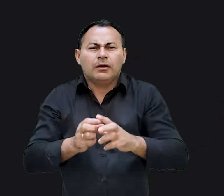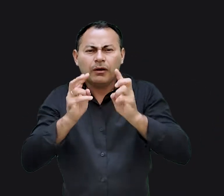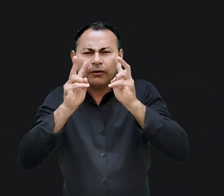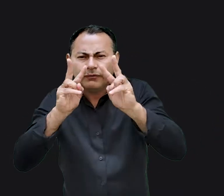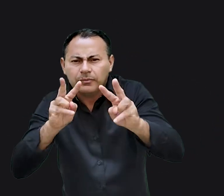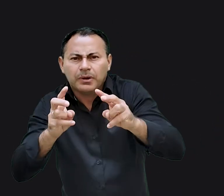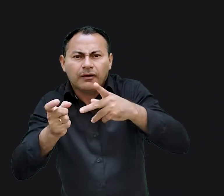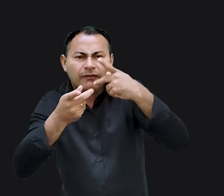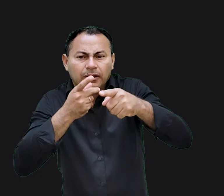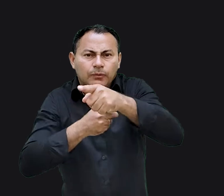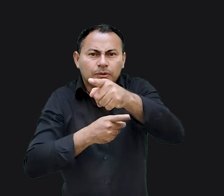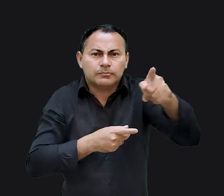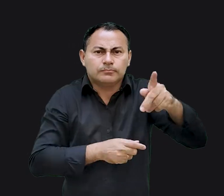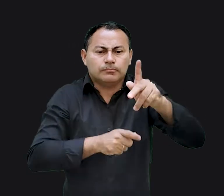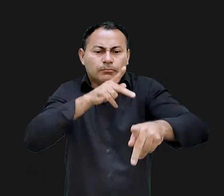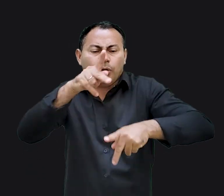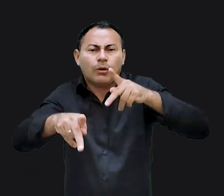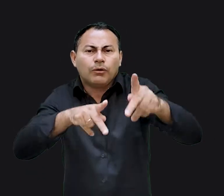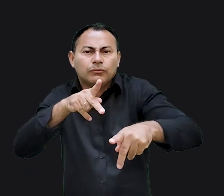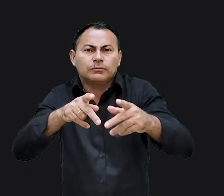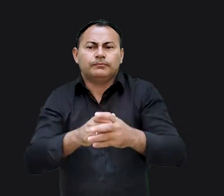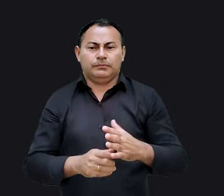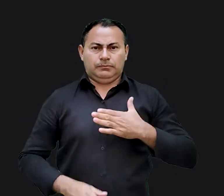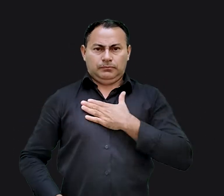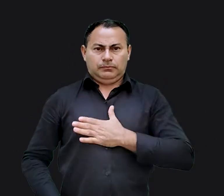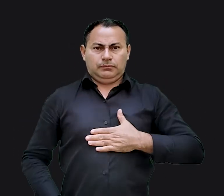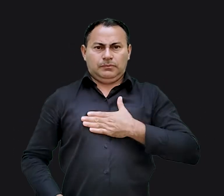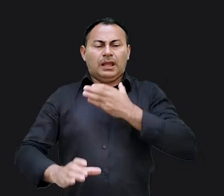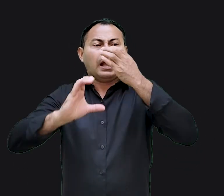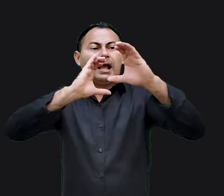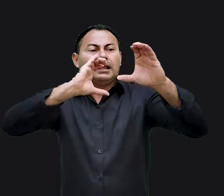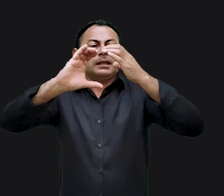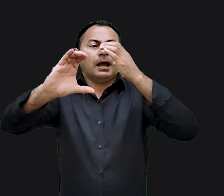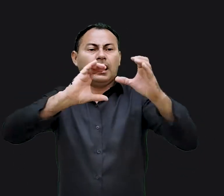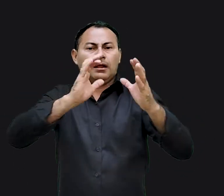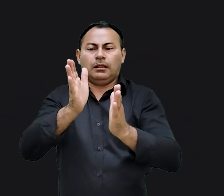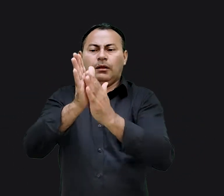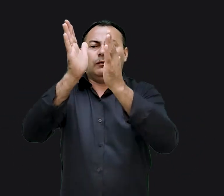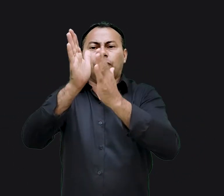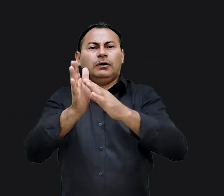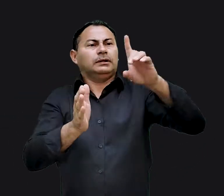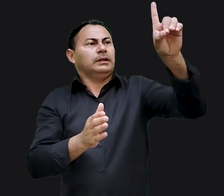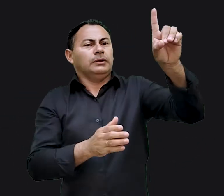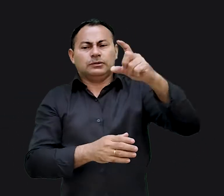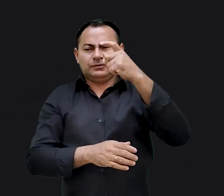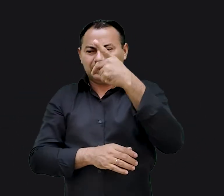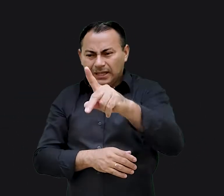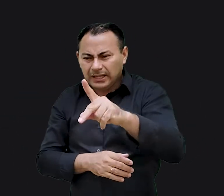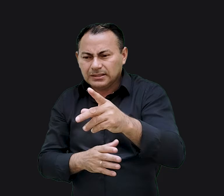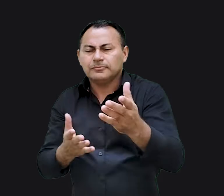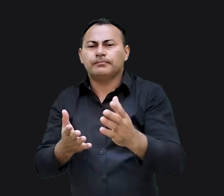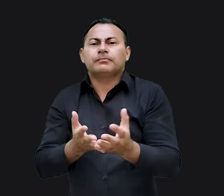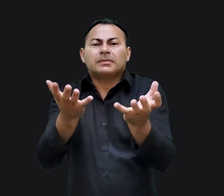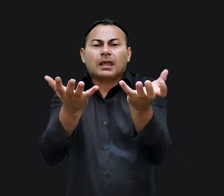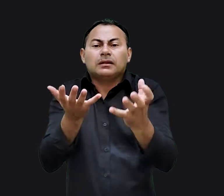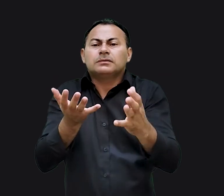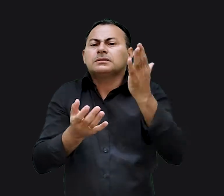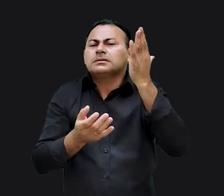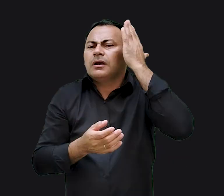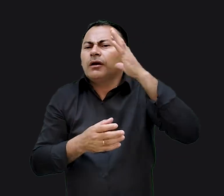seguinte: ouvimos falar que vocês são um povo que gosta de cantar, que cantam louvores para o Deus de vocês.